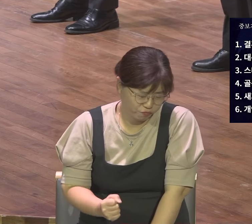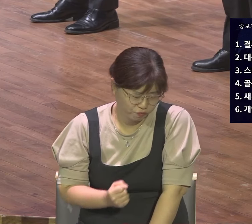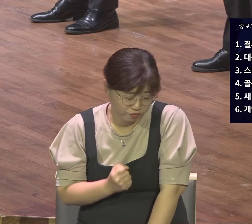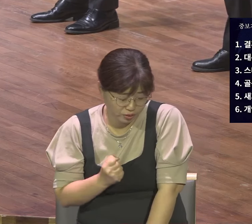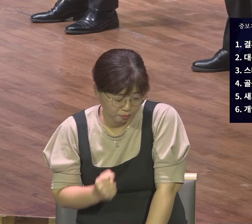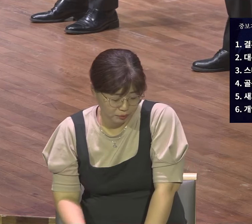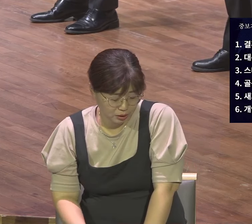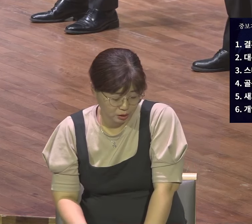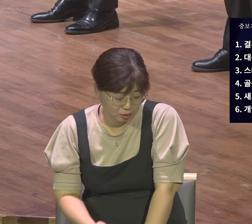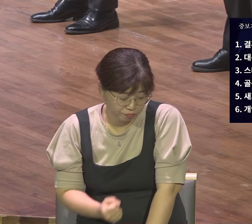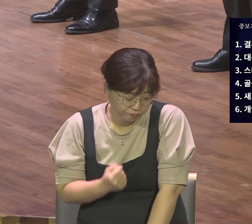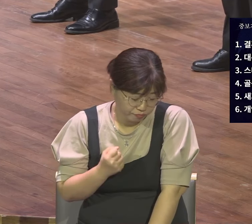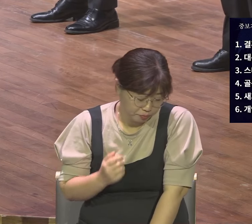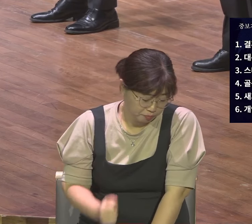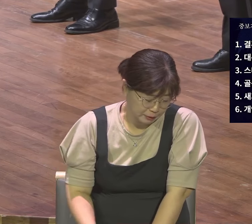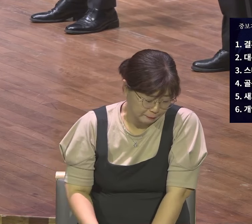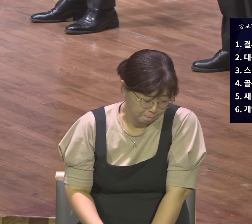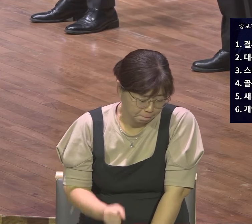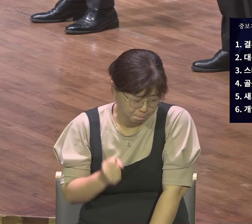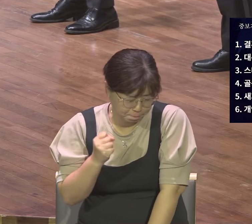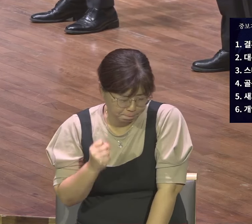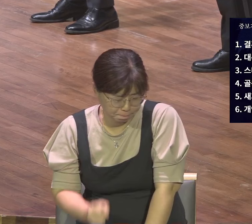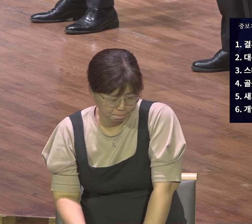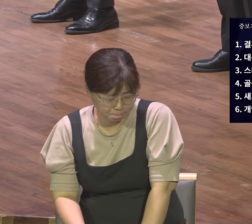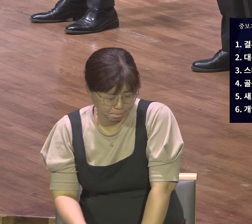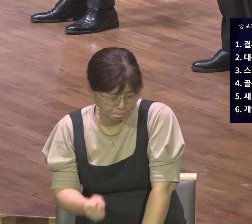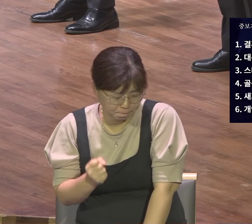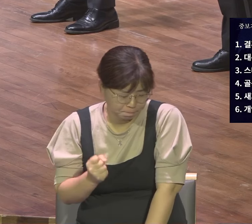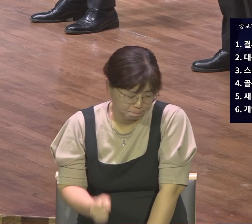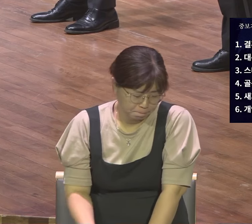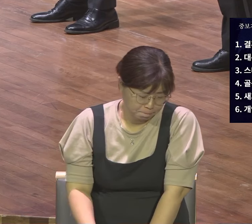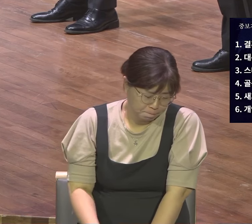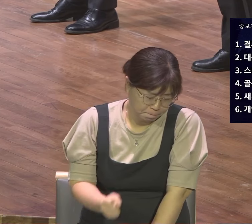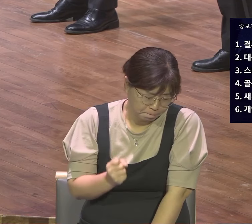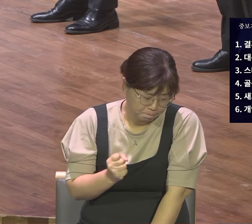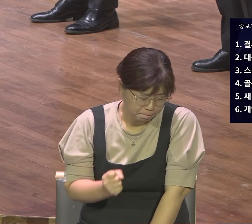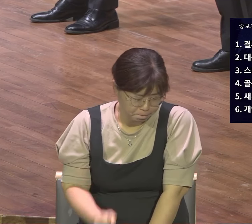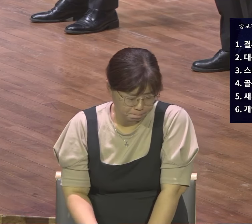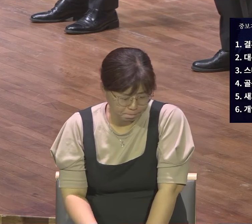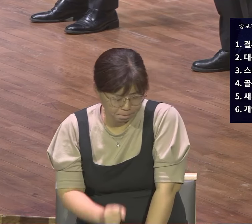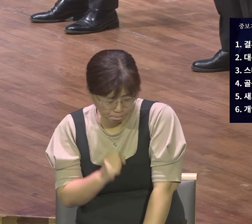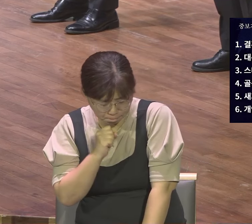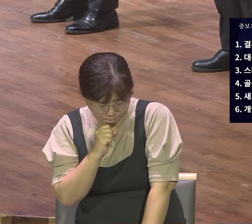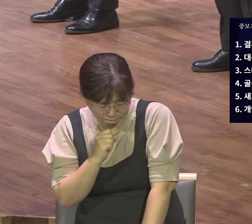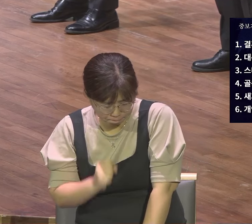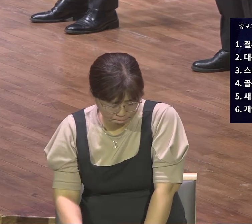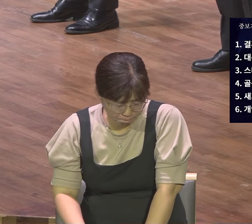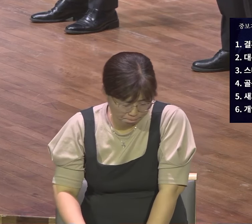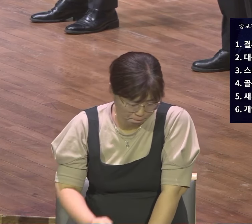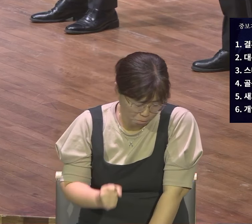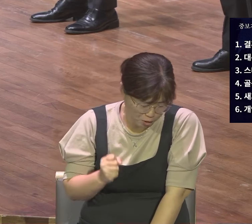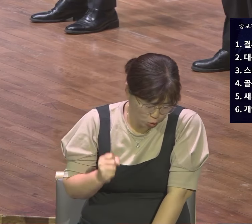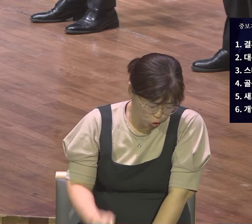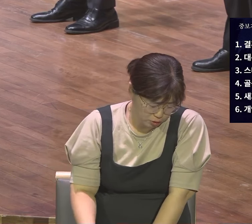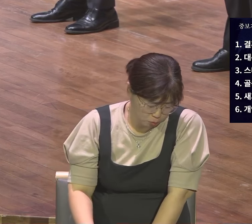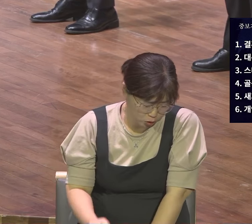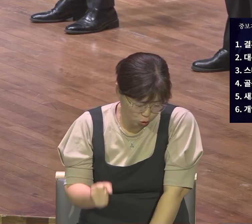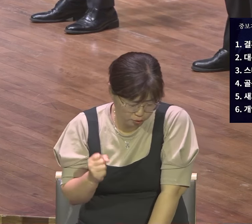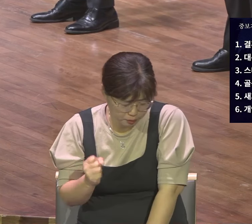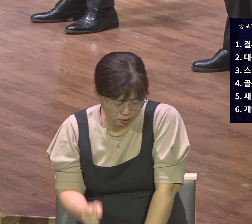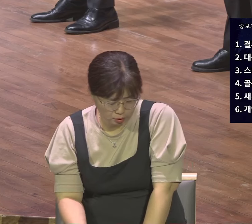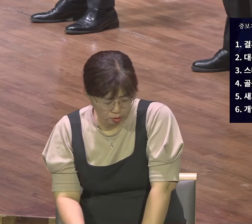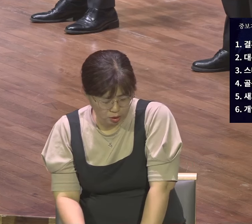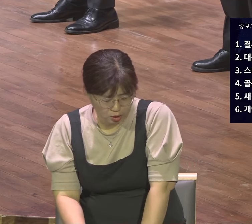통하여서 정말 이상진단한 현장 속에 무총종종 구원 속에 사실적으로 쓰임받아여 주시옵소서.